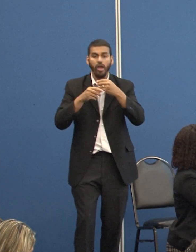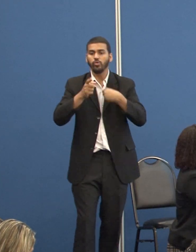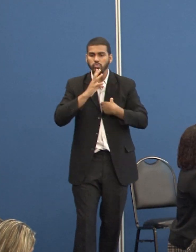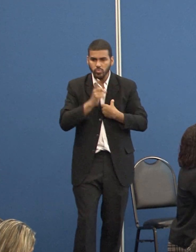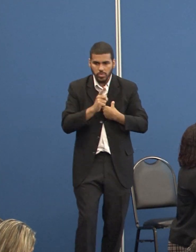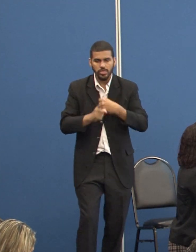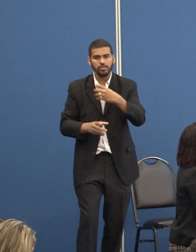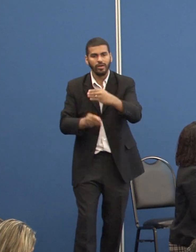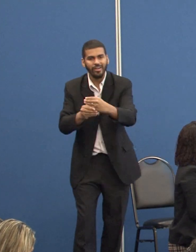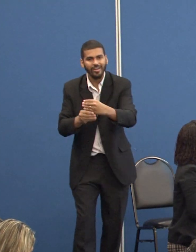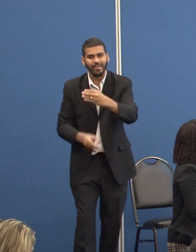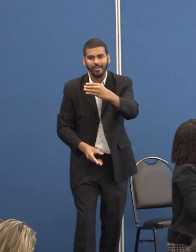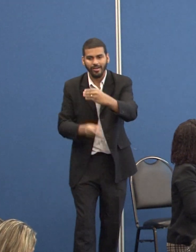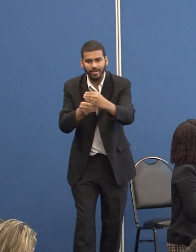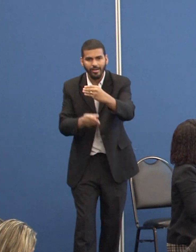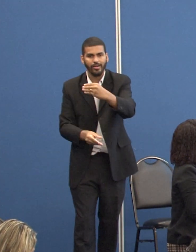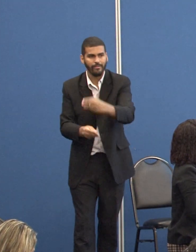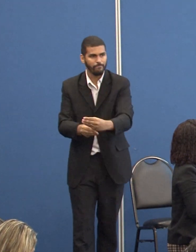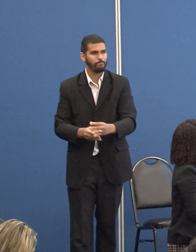momento.